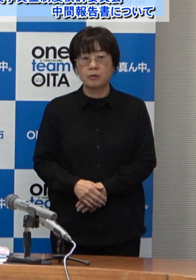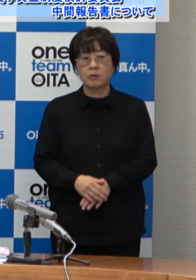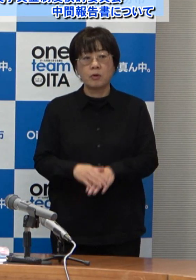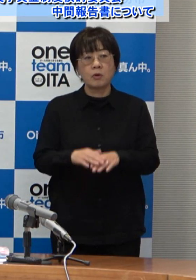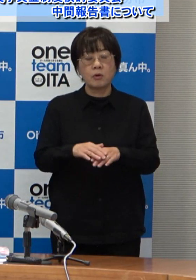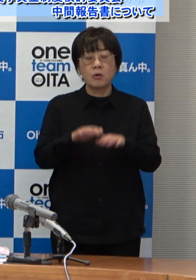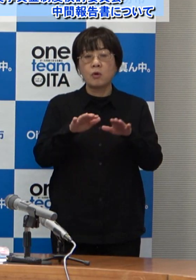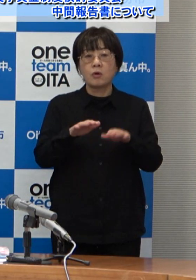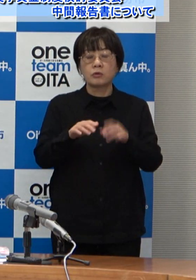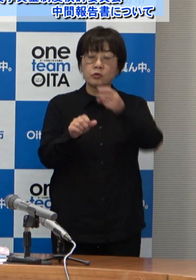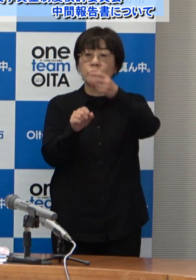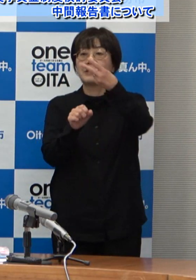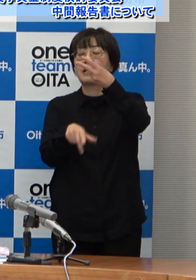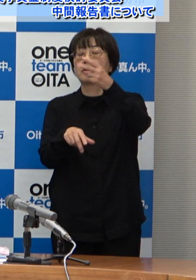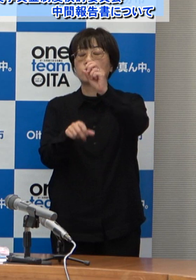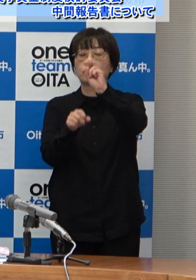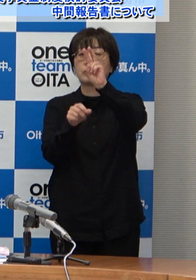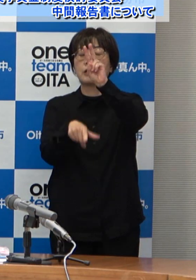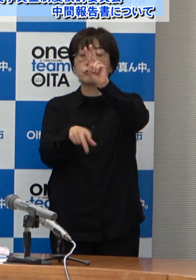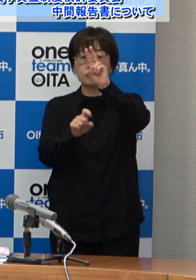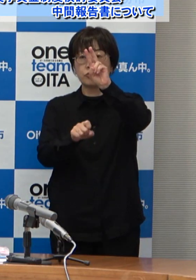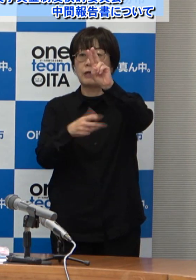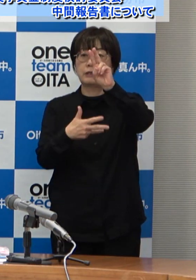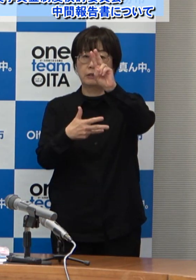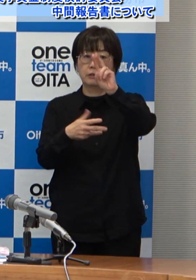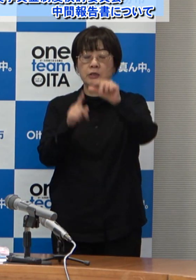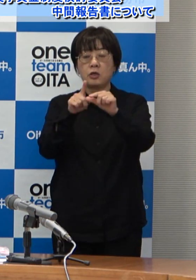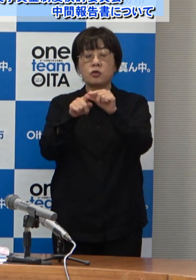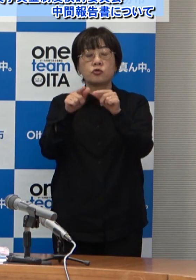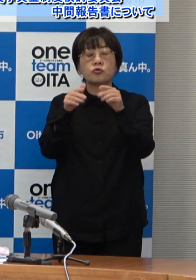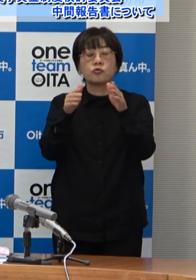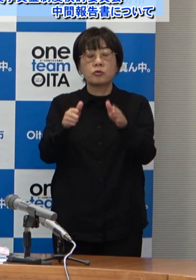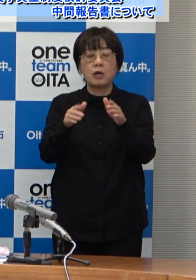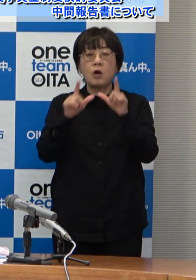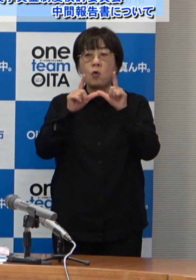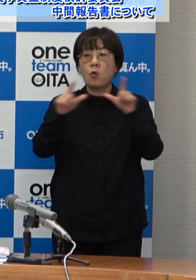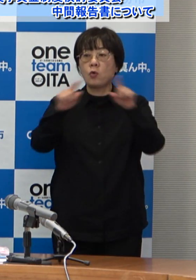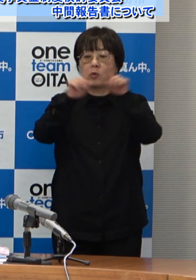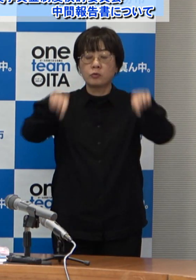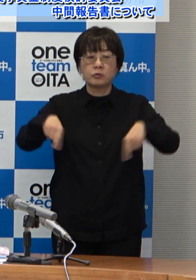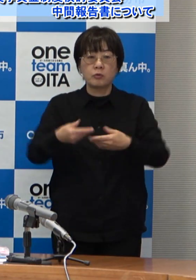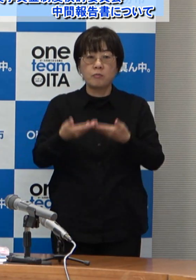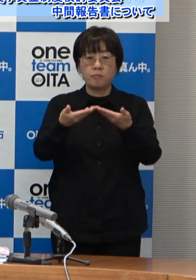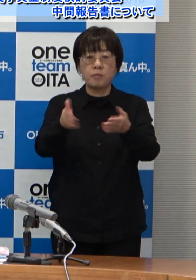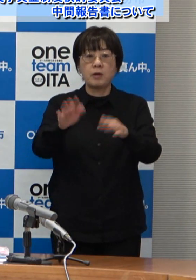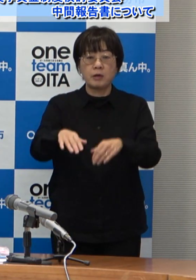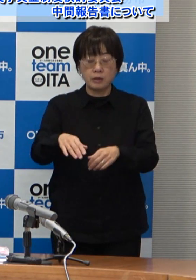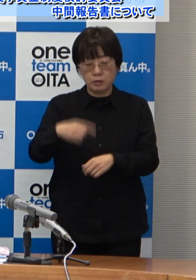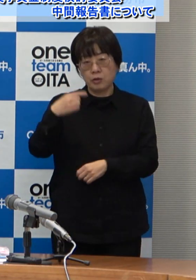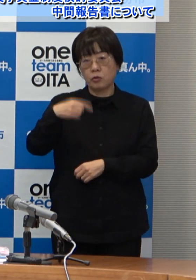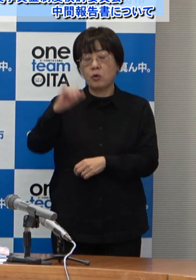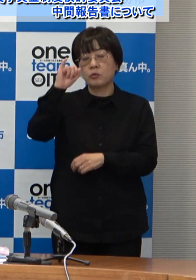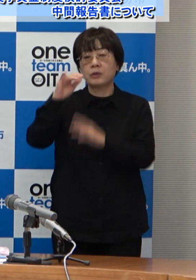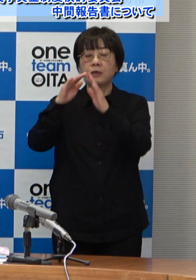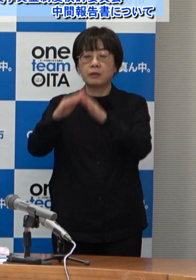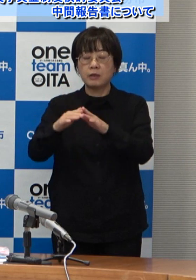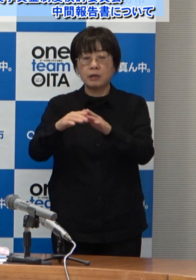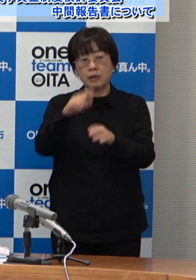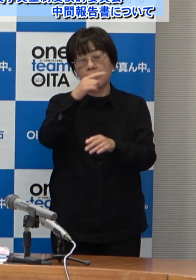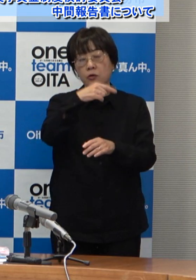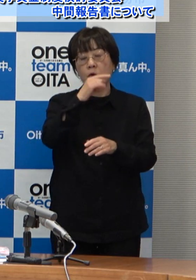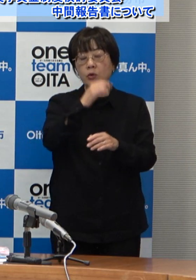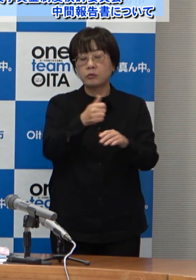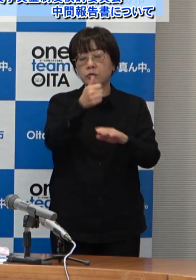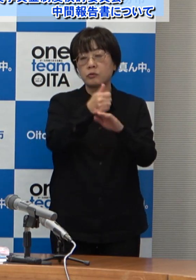月曜日に中間報告書の提出がありましたえ検討委員会から教育庁に対してそれも